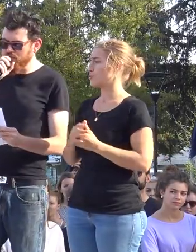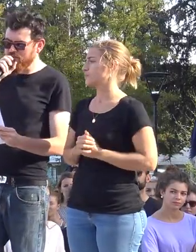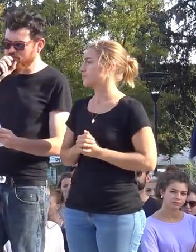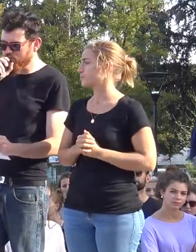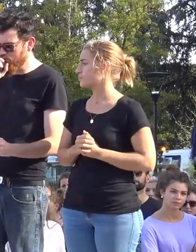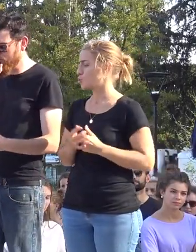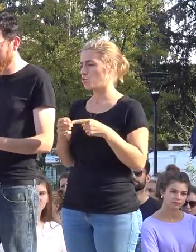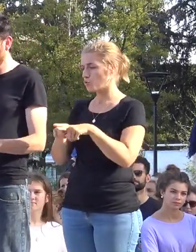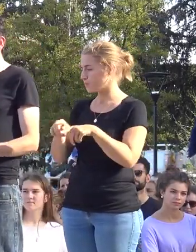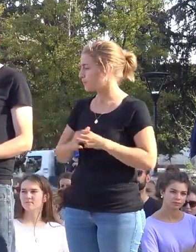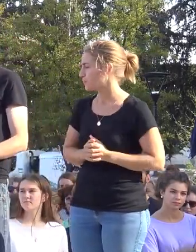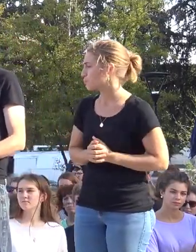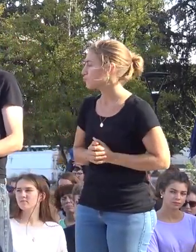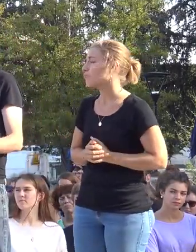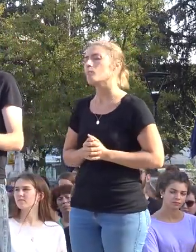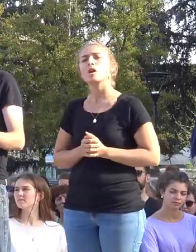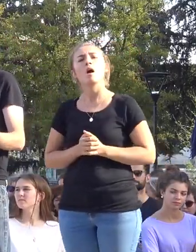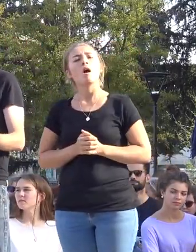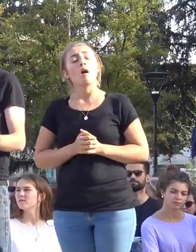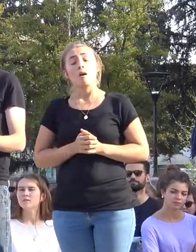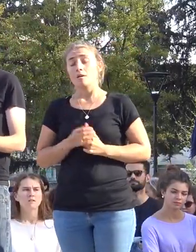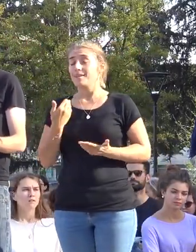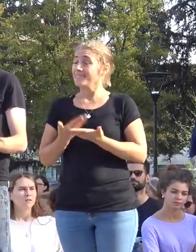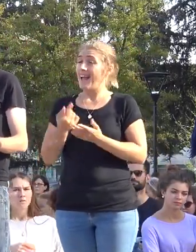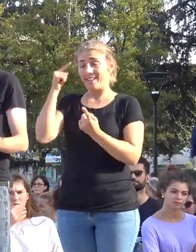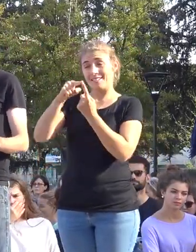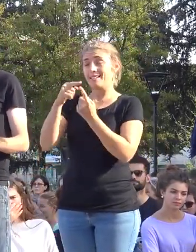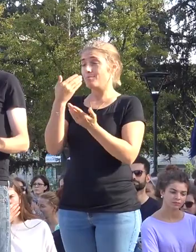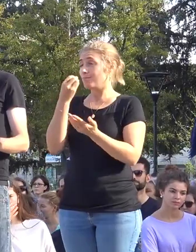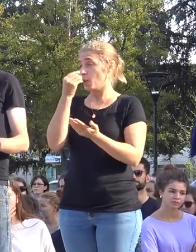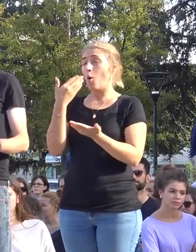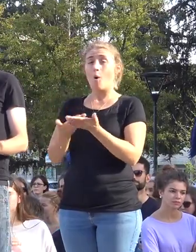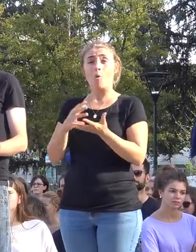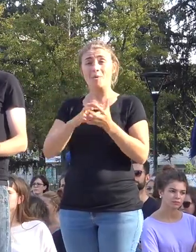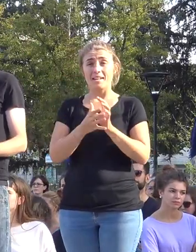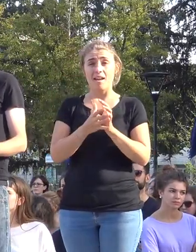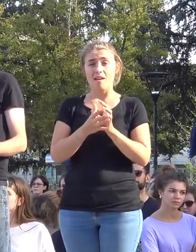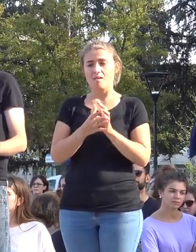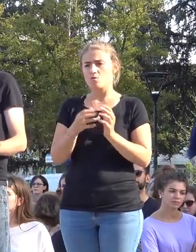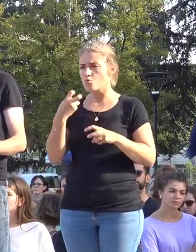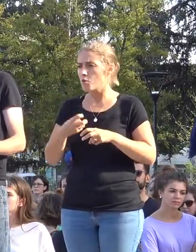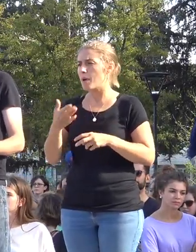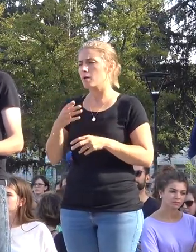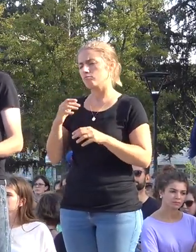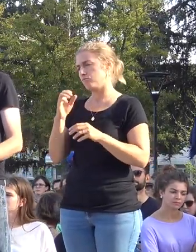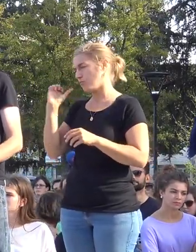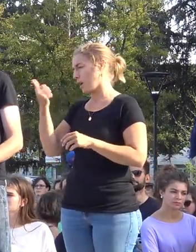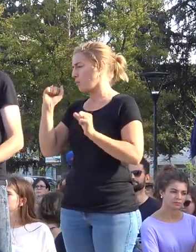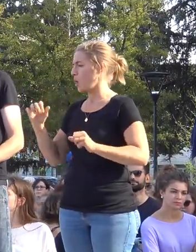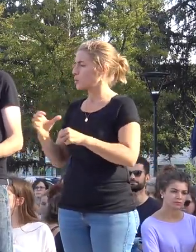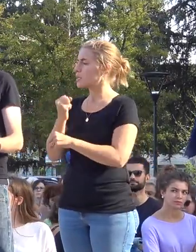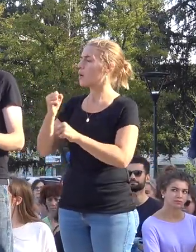Alors dire comme ça, c'est sûr, ça paraît un peu gros et un peu compliqué. Et pourtant, nous pouvons y arriver en nous